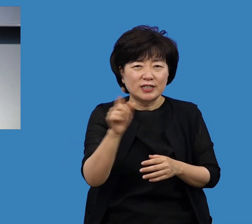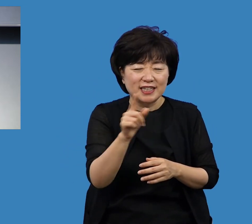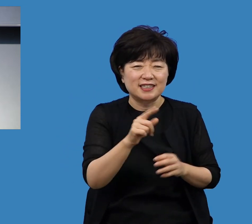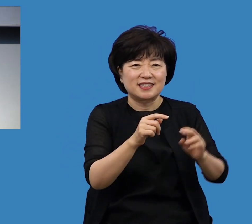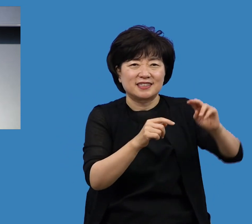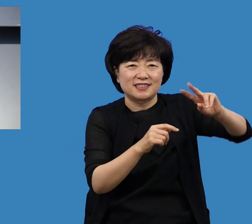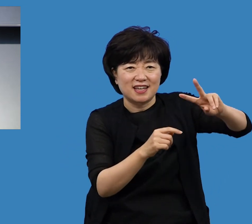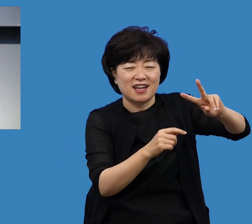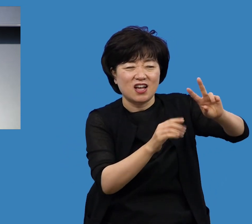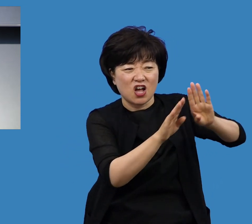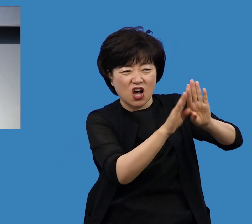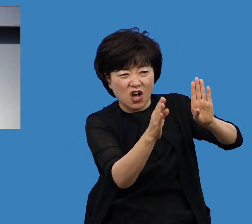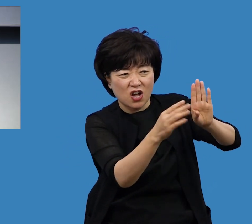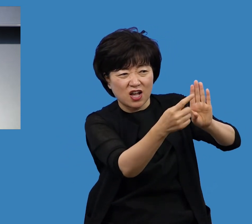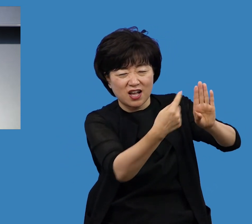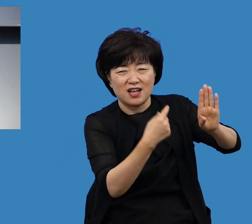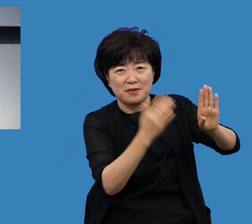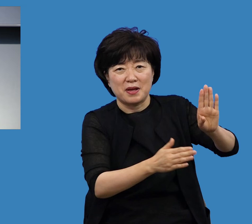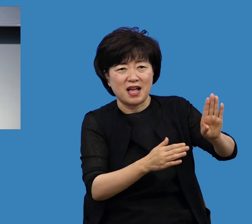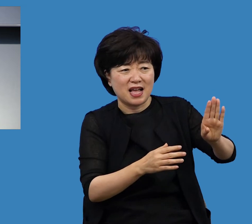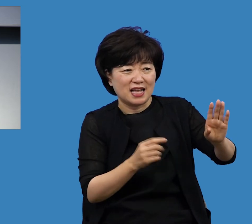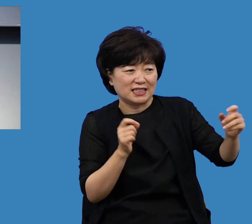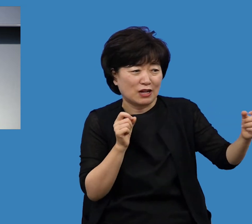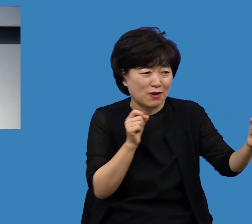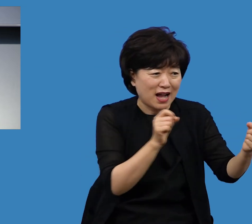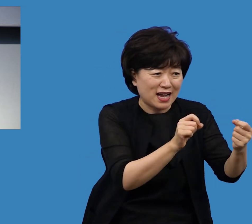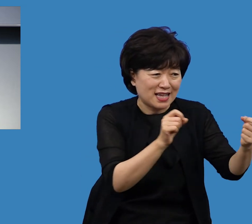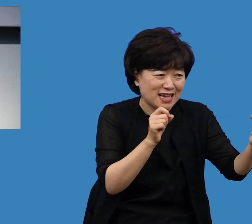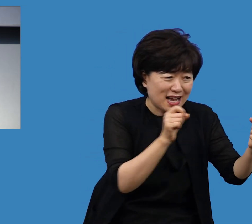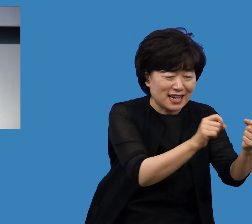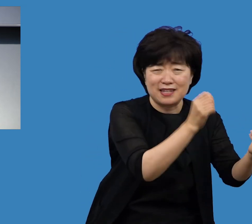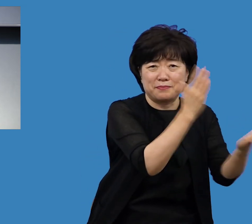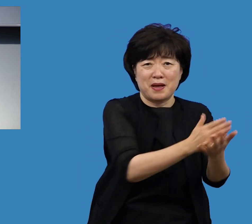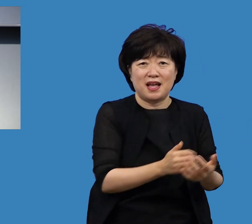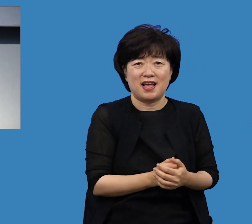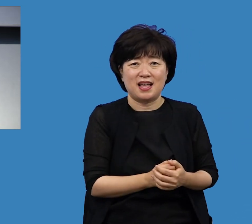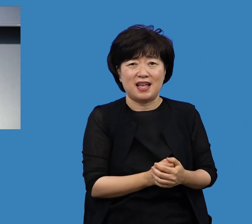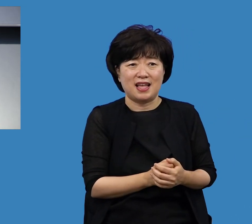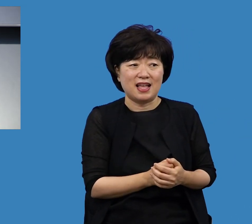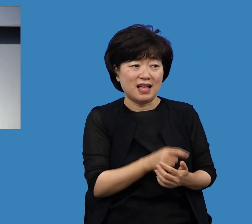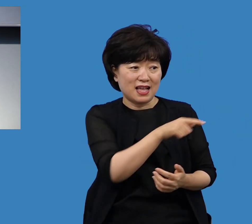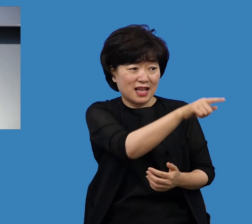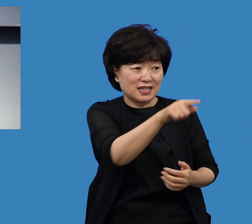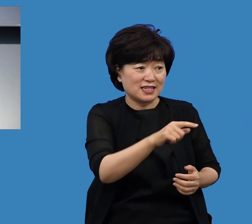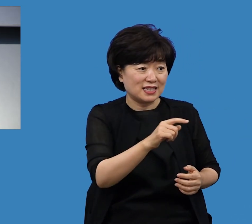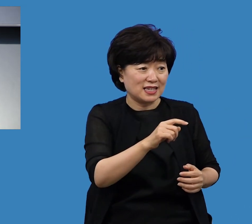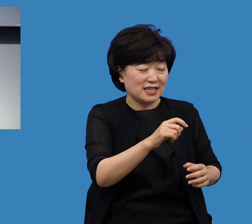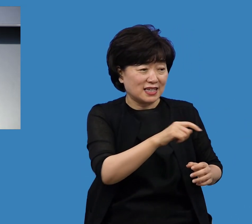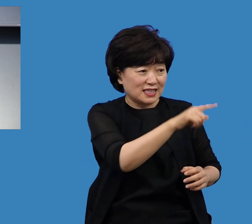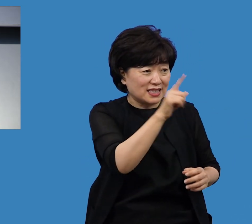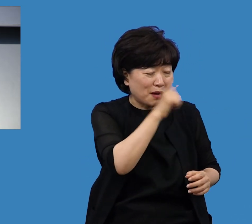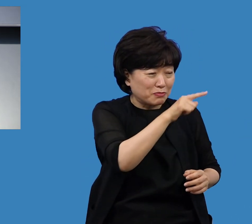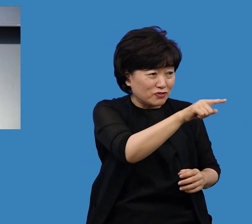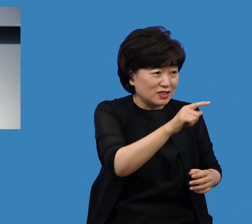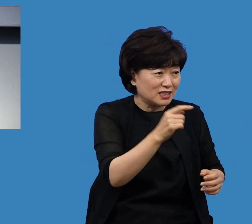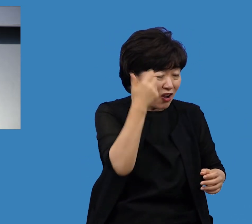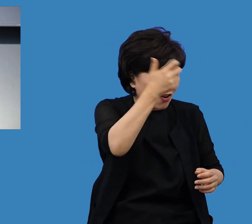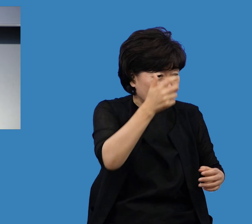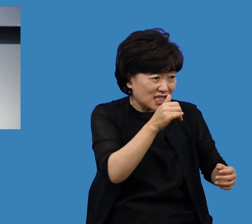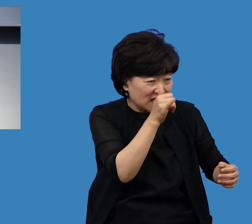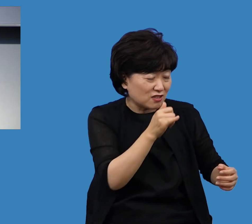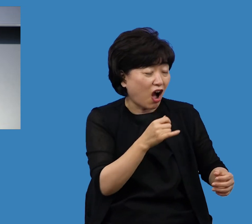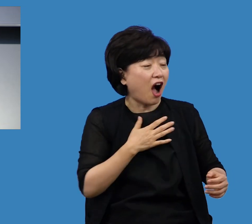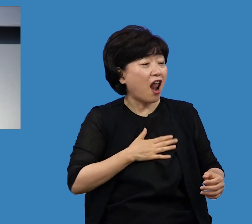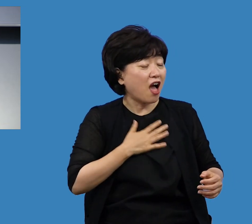계속 그쪽에서 얼쩡거리지 말라는 거야. 계속 그쪽 가서 얼쩡거리고 있으면 어느 순간 그 영이 거기 꼬여. 그래서 훅